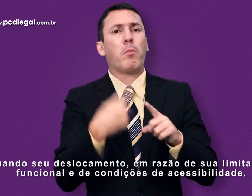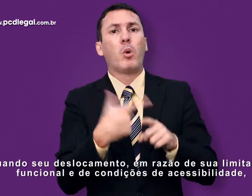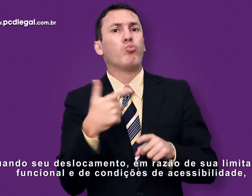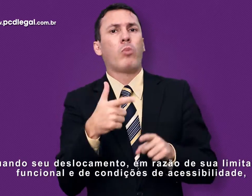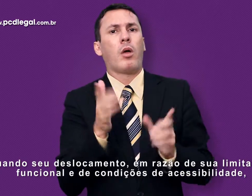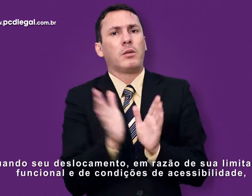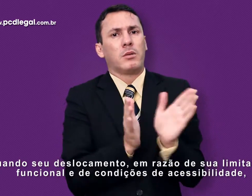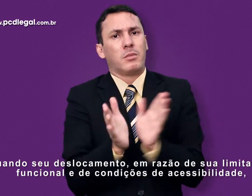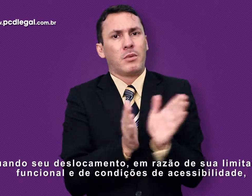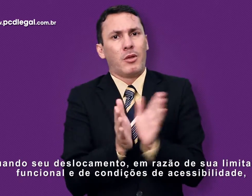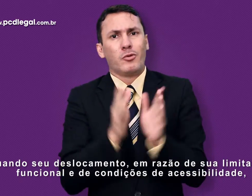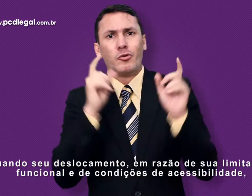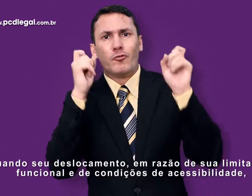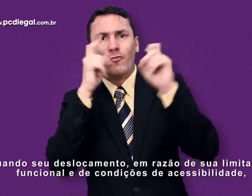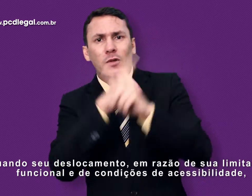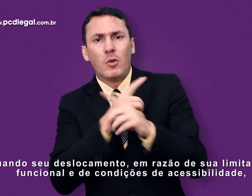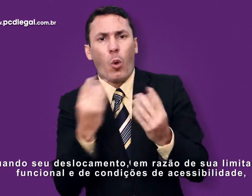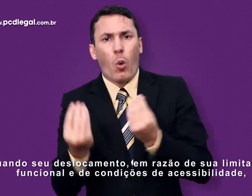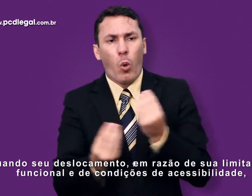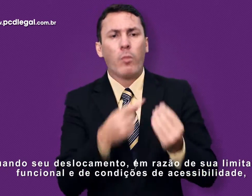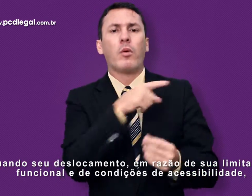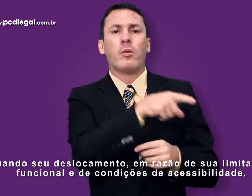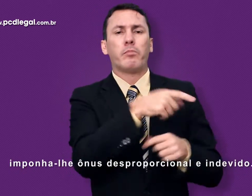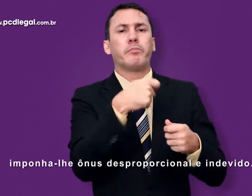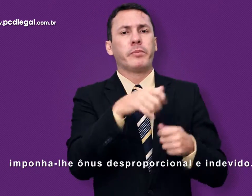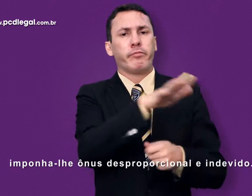limitação funcional e de condições de acessibilidade,